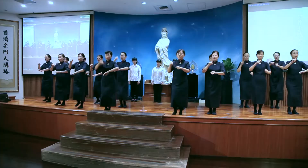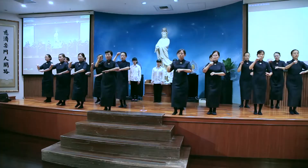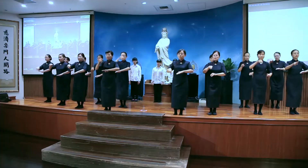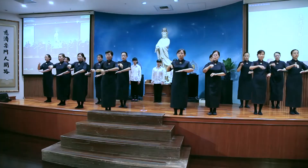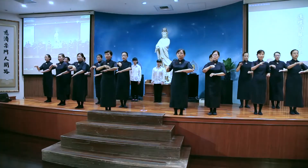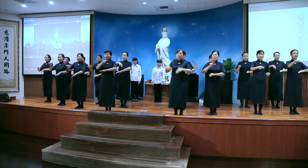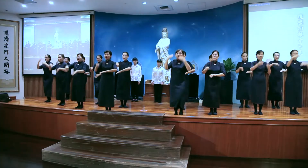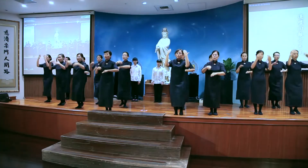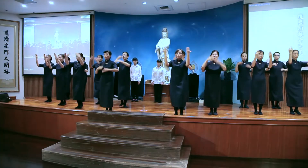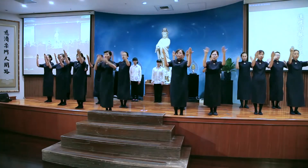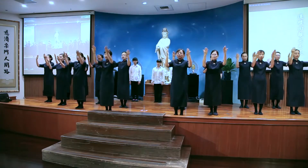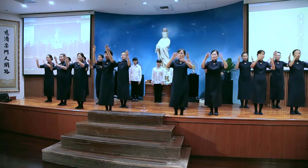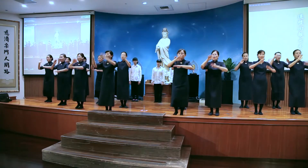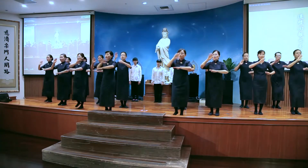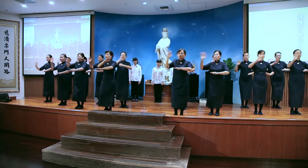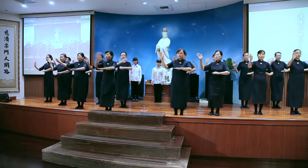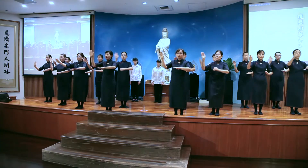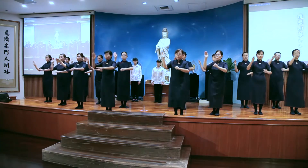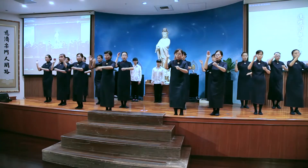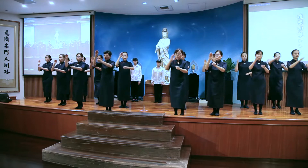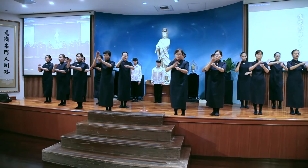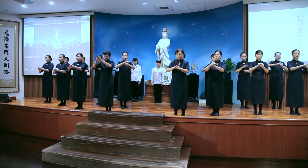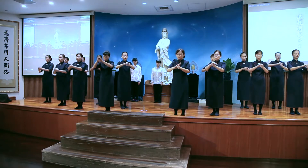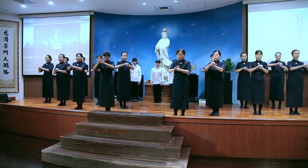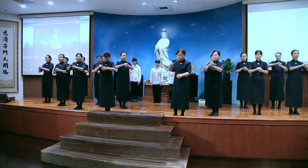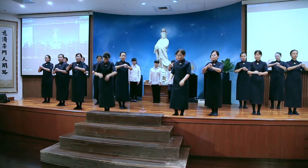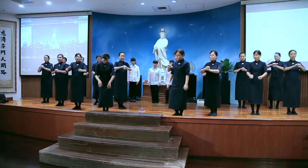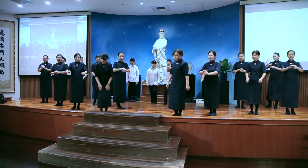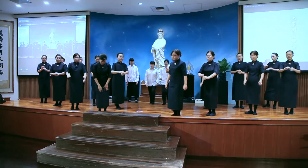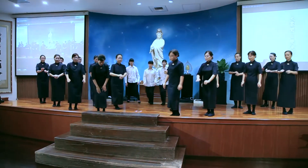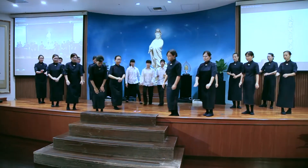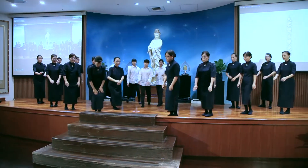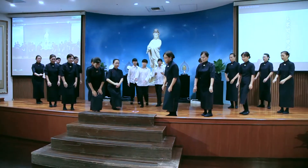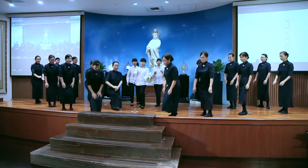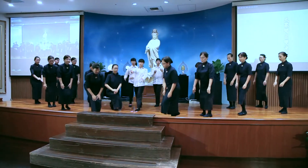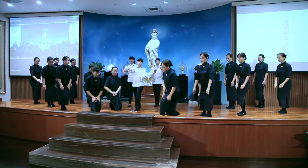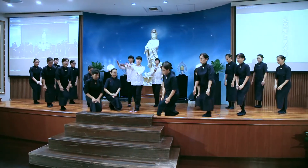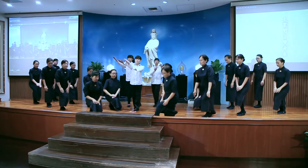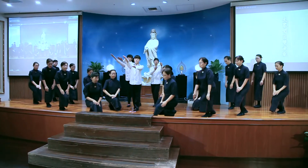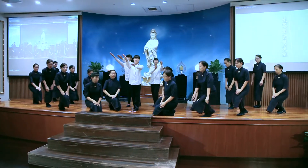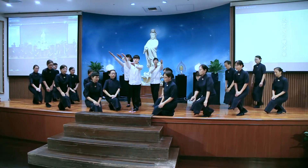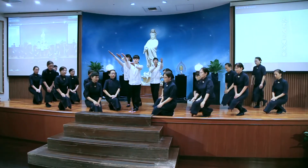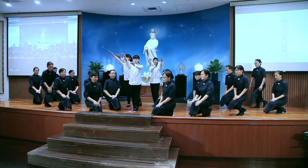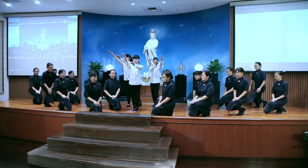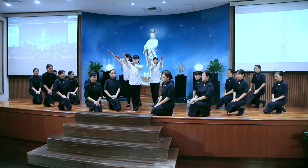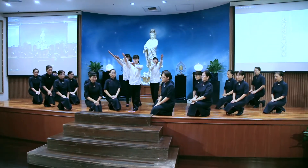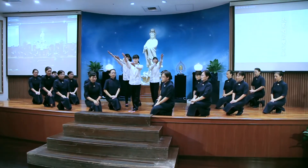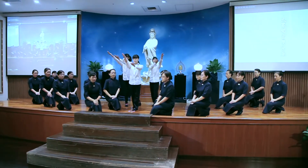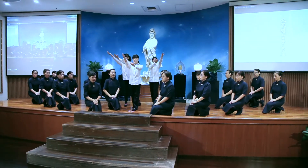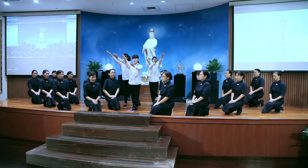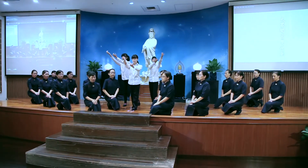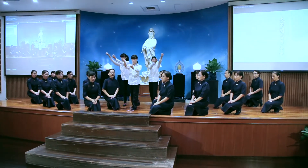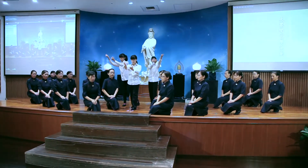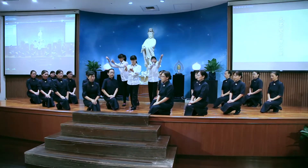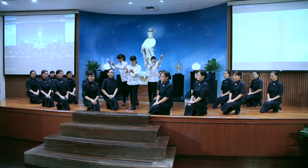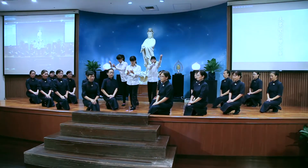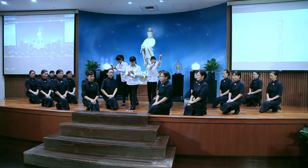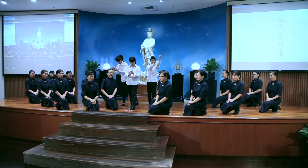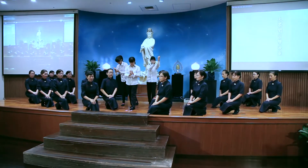这样会报你不足，大众闻言双